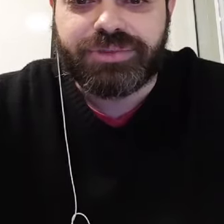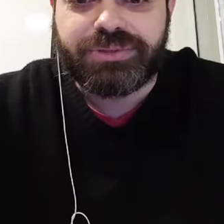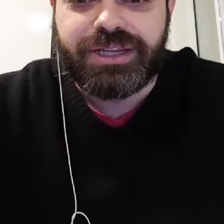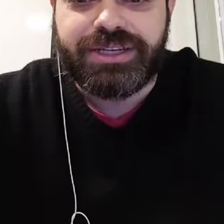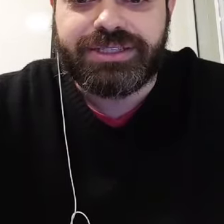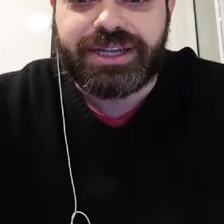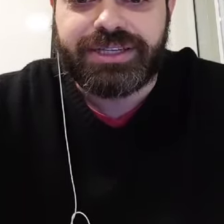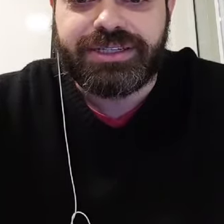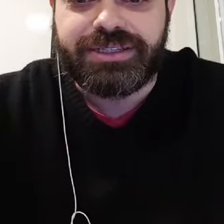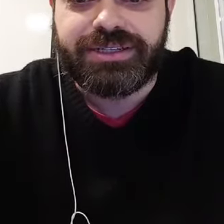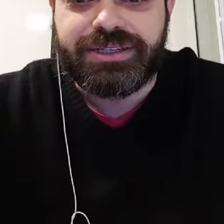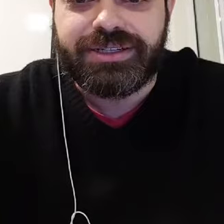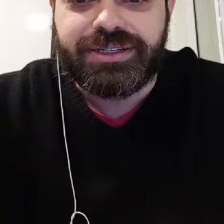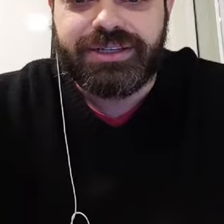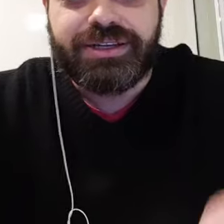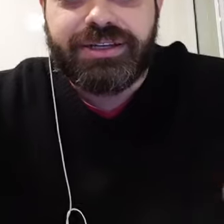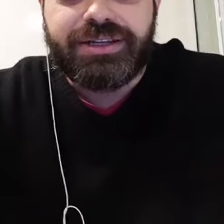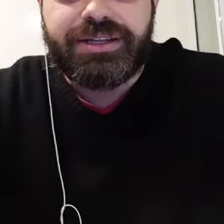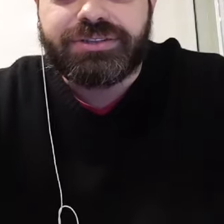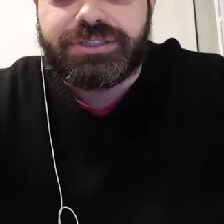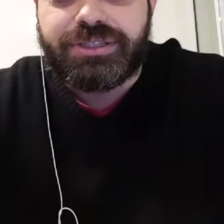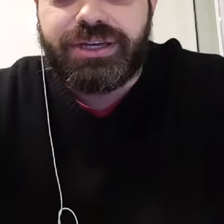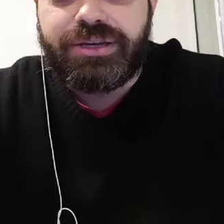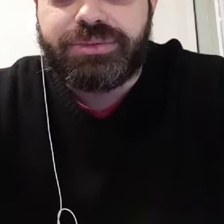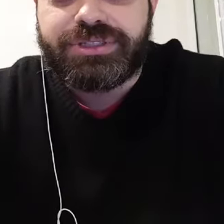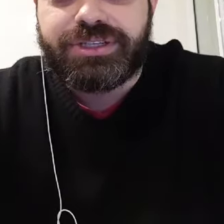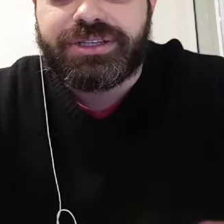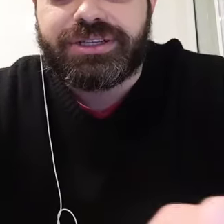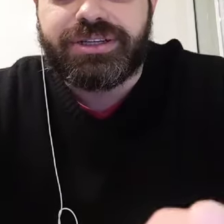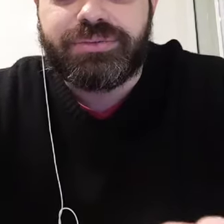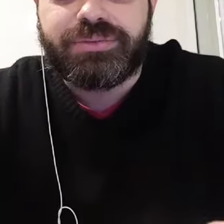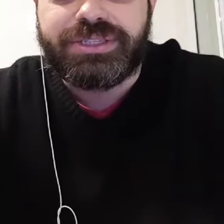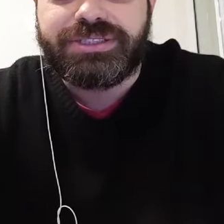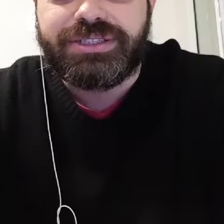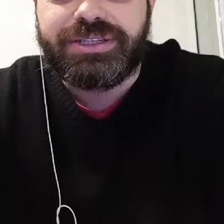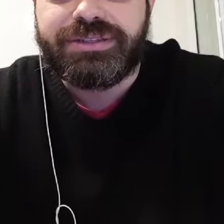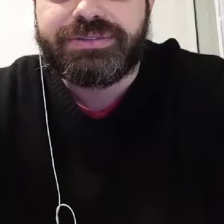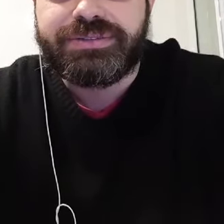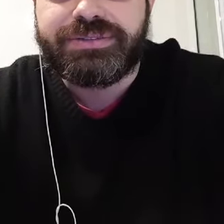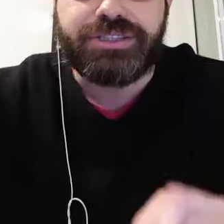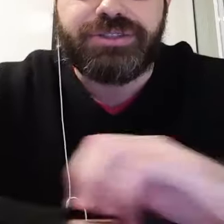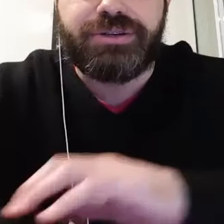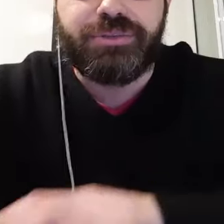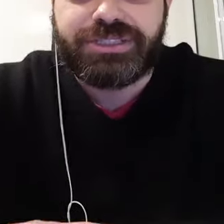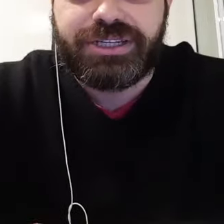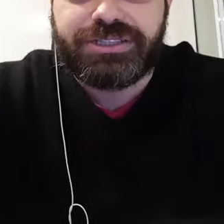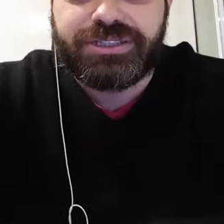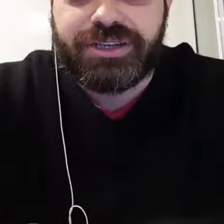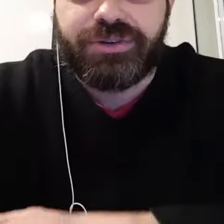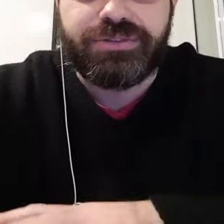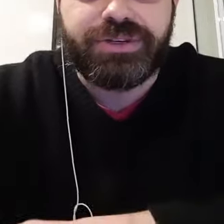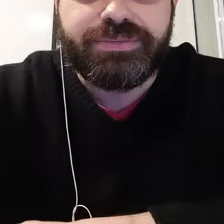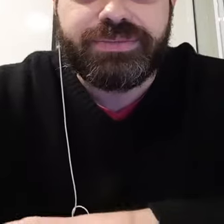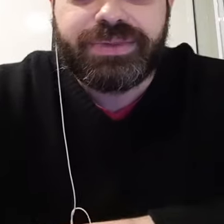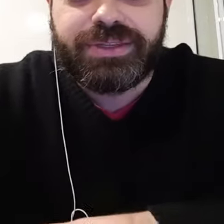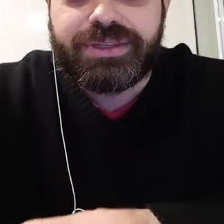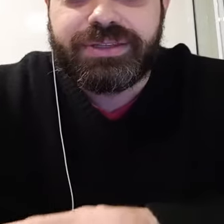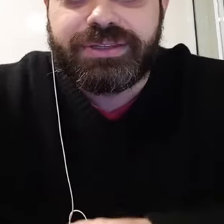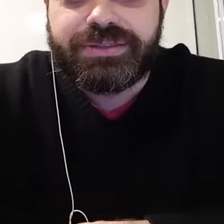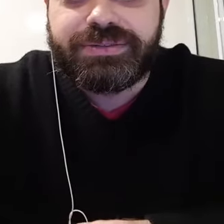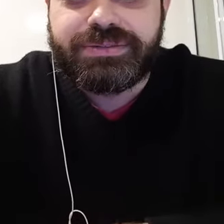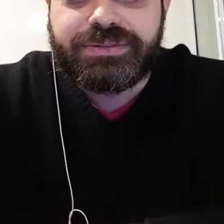também a possibilidade da entrada aí da nossa intérprete, a Priscila. Em começar às 19, né?